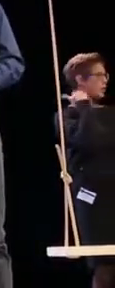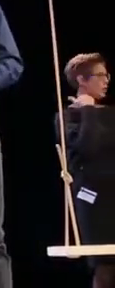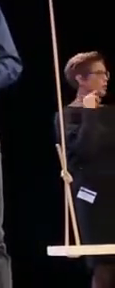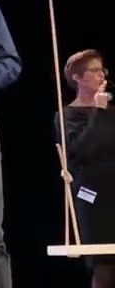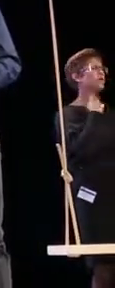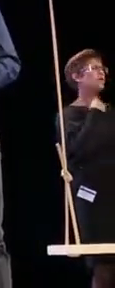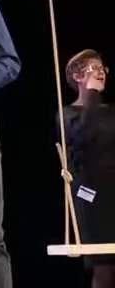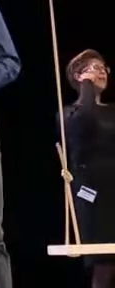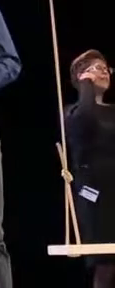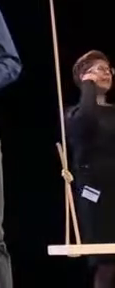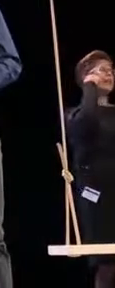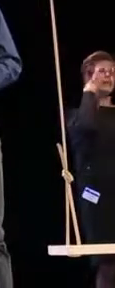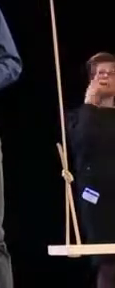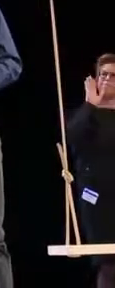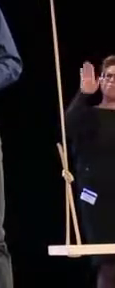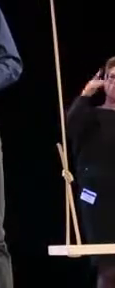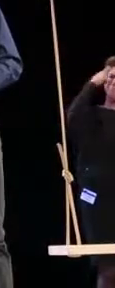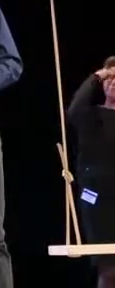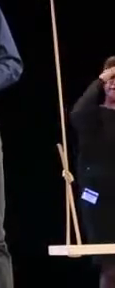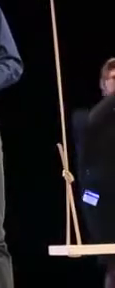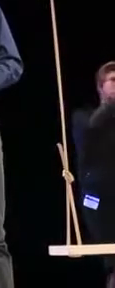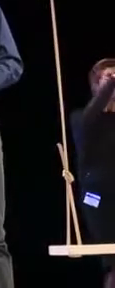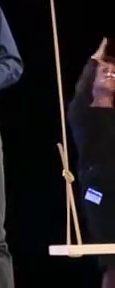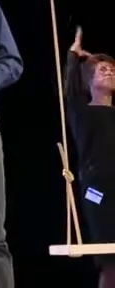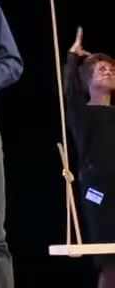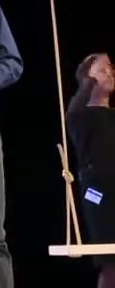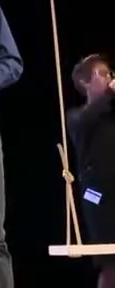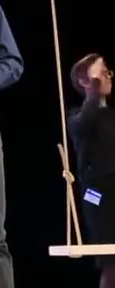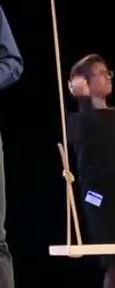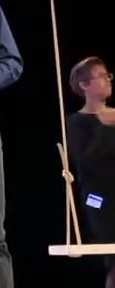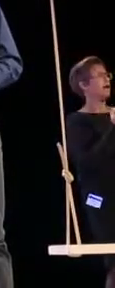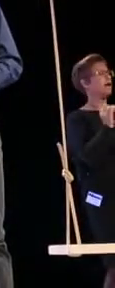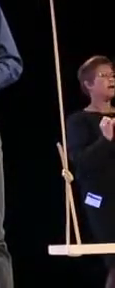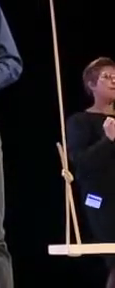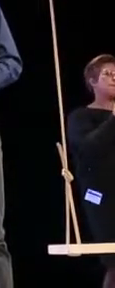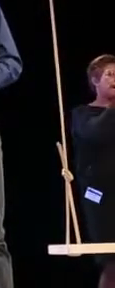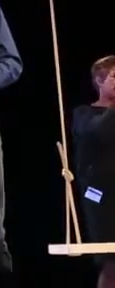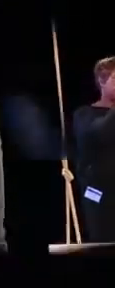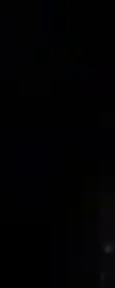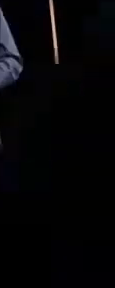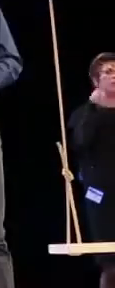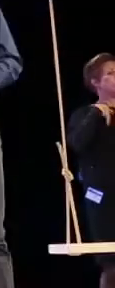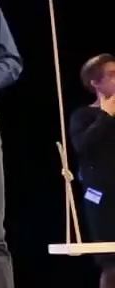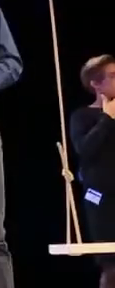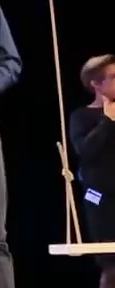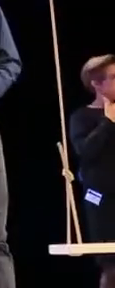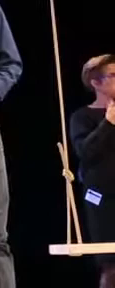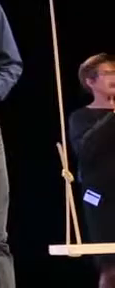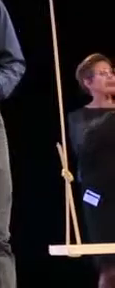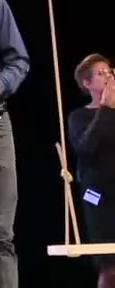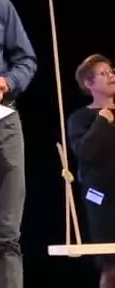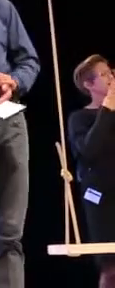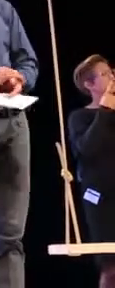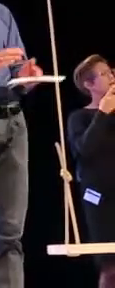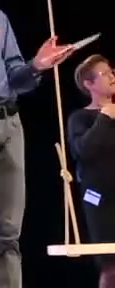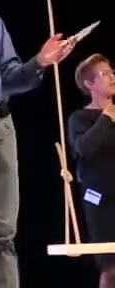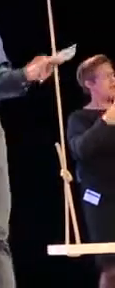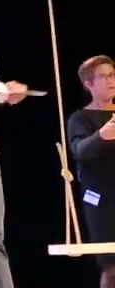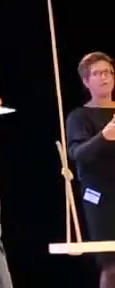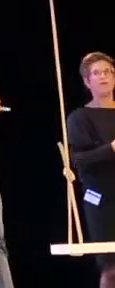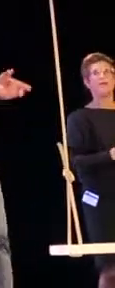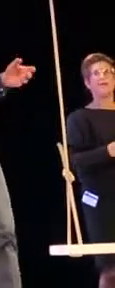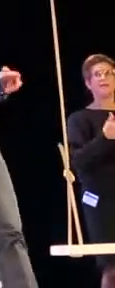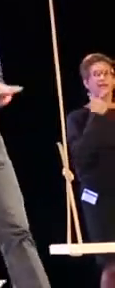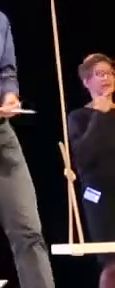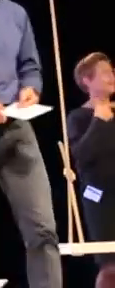vad du tänker om världen och Paris. Och vi återkommer med samtal efteråt. Sinan är ditt. Varsågod. Tack Svante. Och